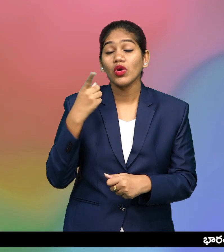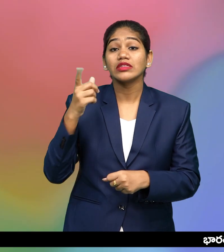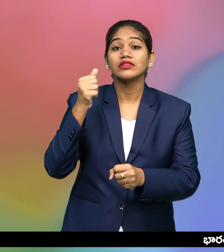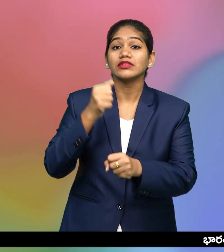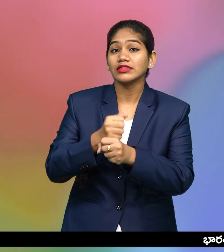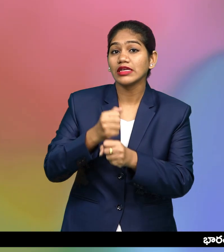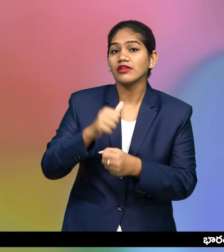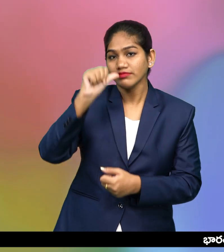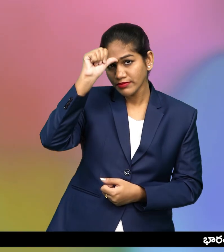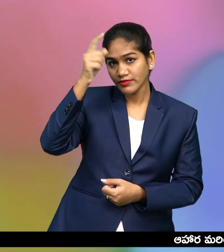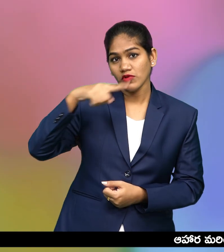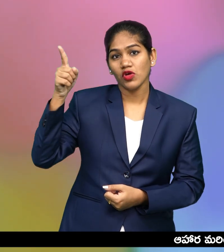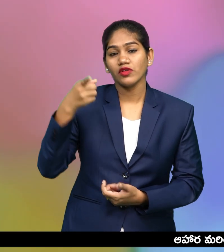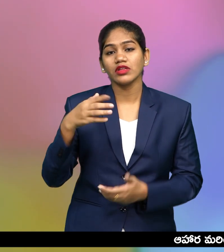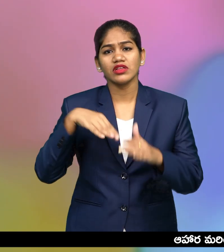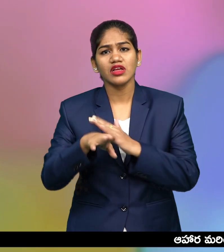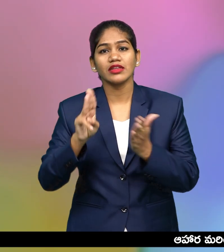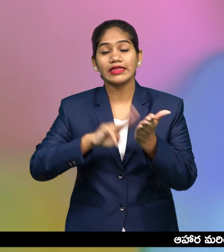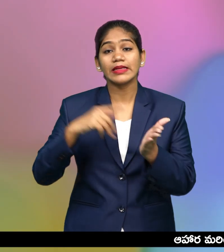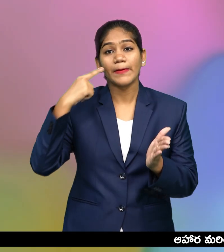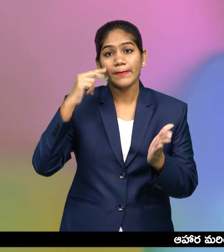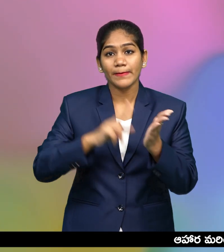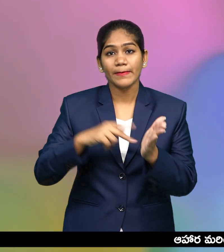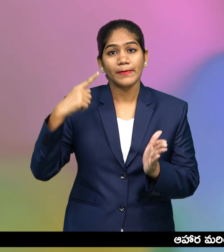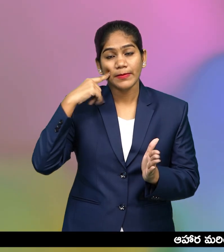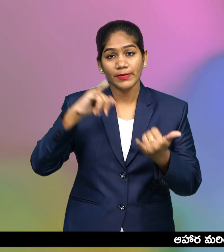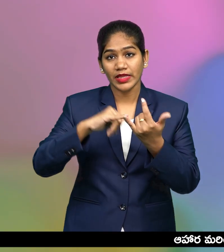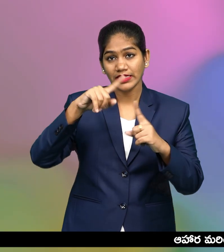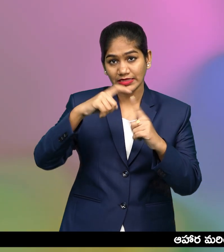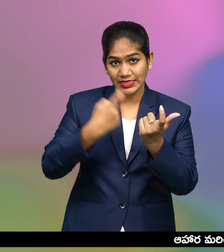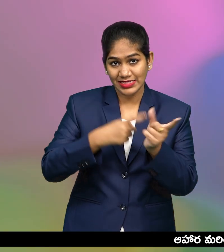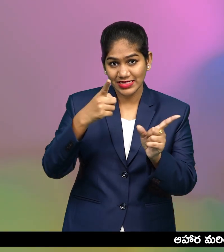భారతదేశంలోని పేదలకు ఆహార మరియు ఆహారేతర వస్తువులను